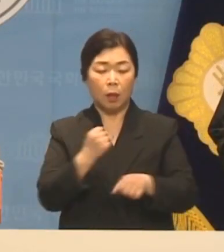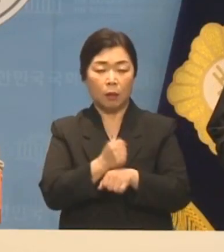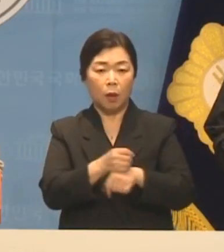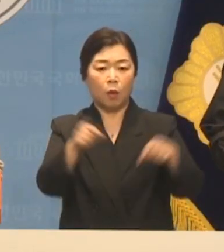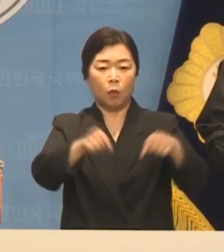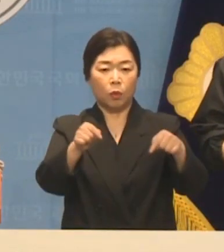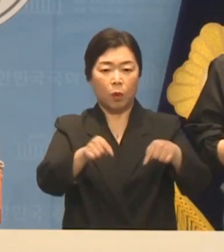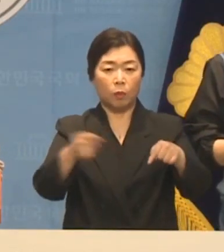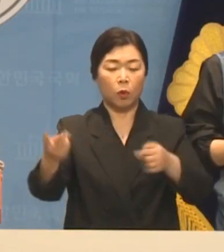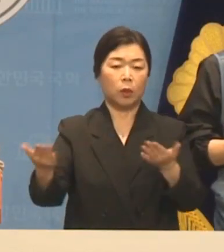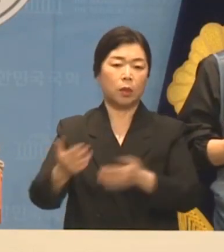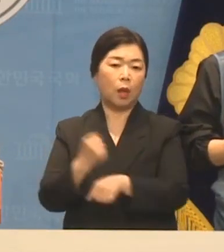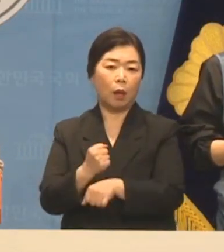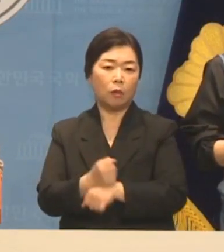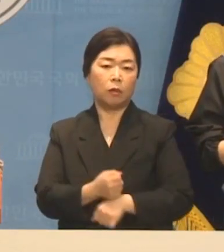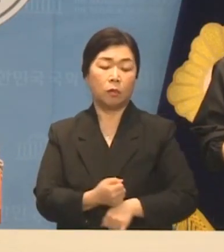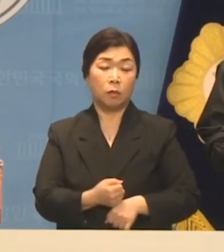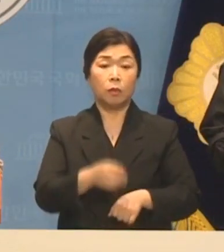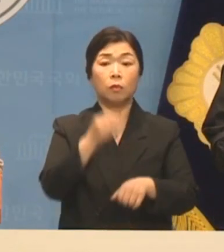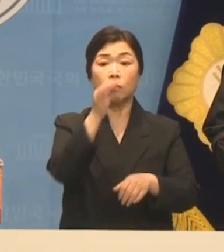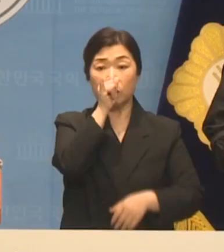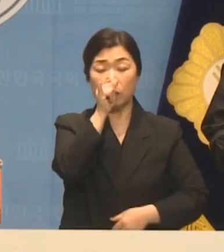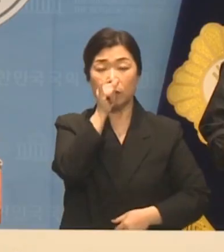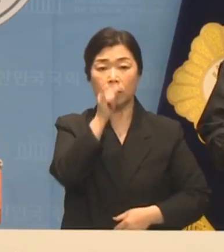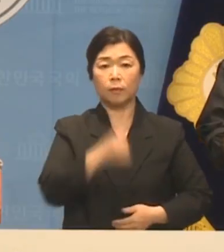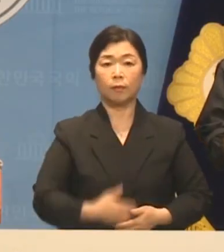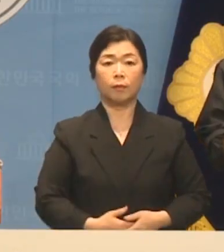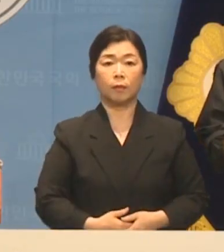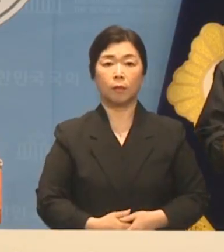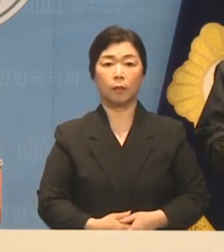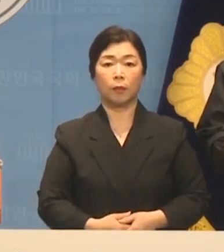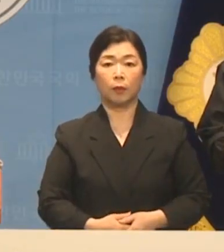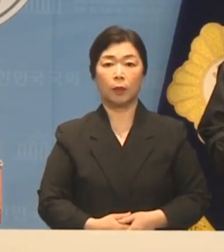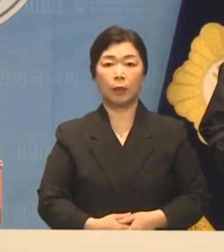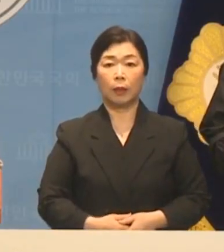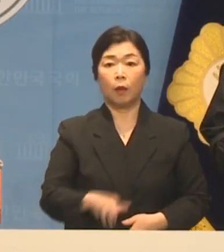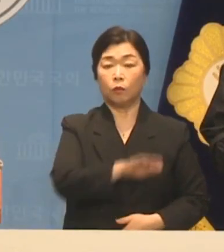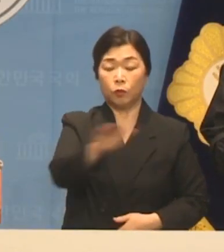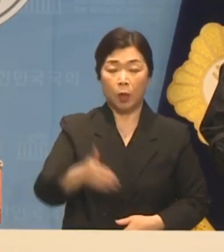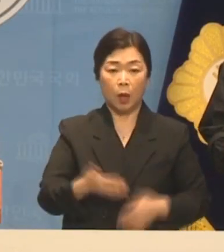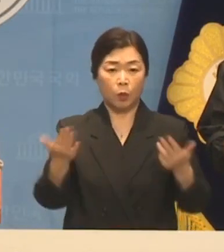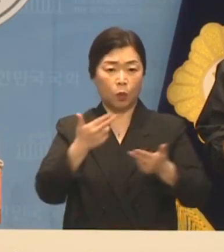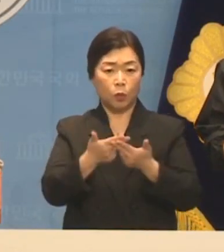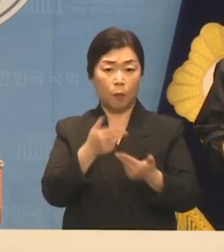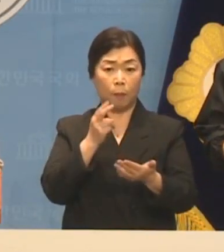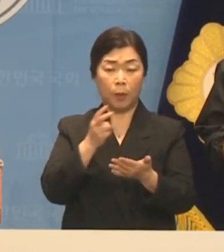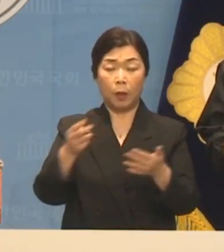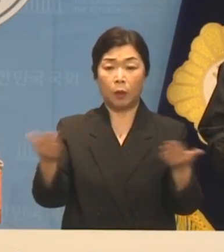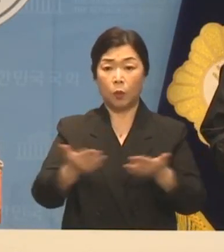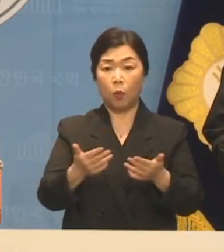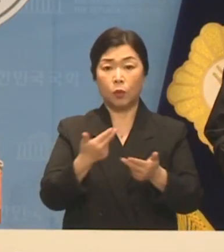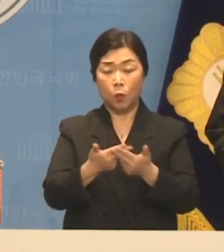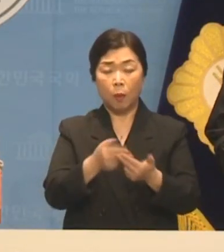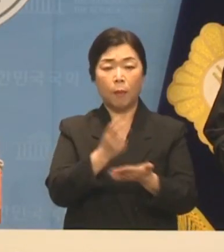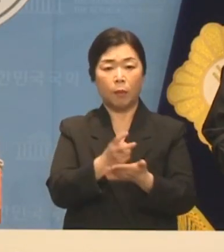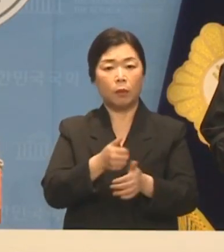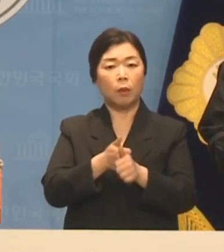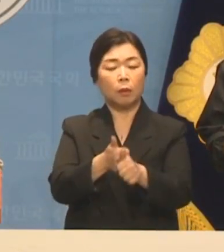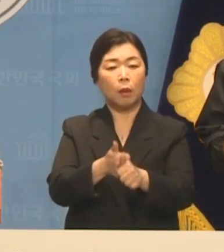교섭과 현장 활동을 정상적으로 진행하고 있습니다. 저희가 노조법에 따라 쟁의를